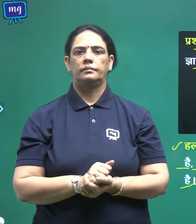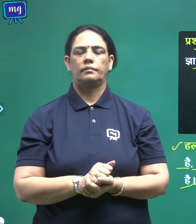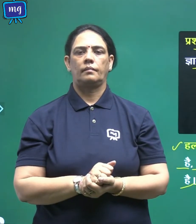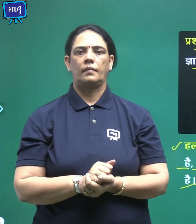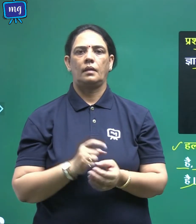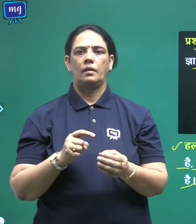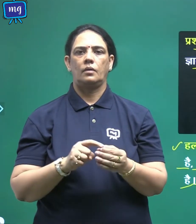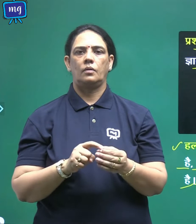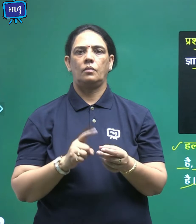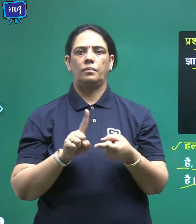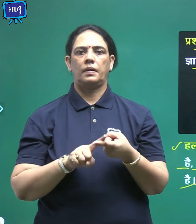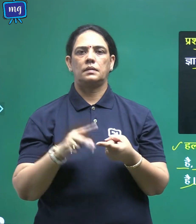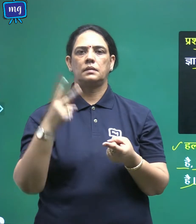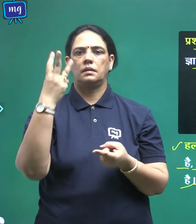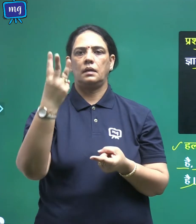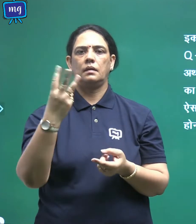क्यों प्लस 3